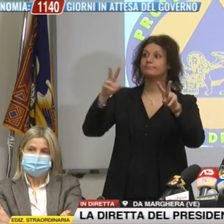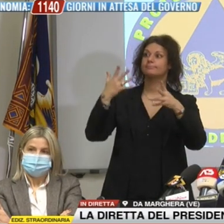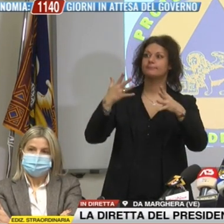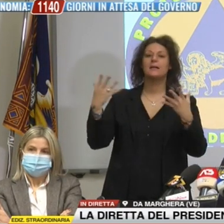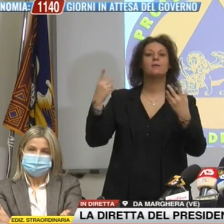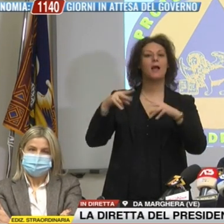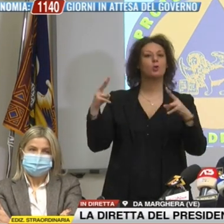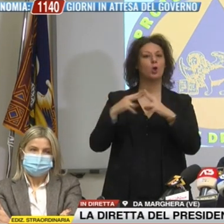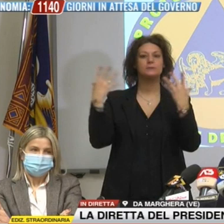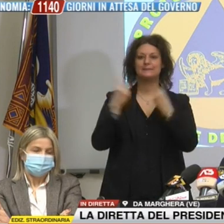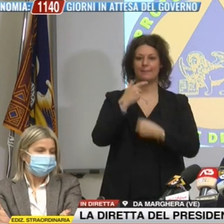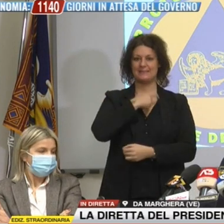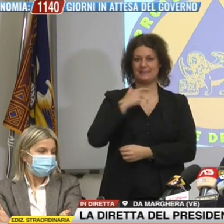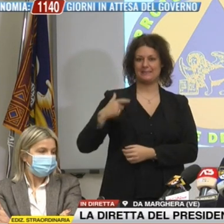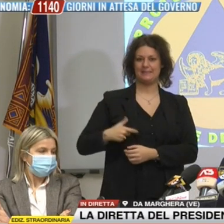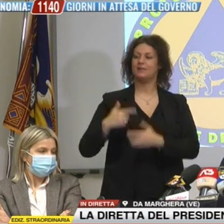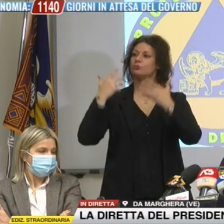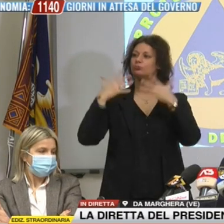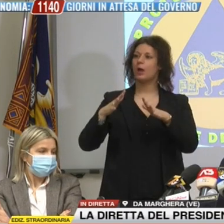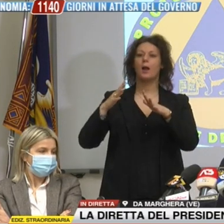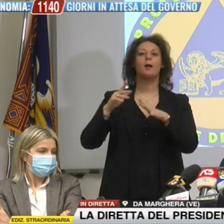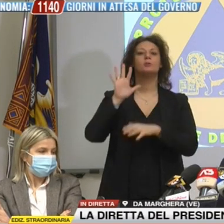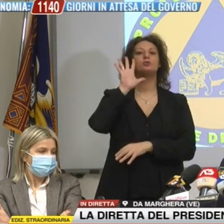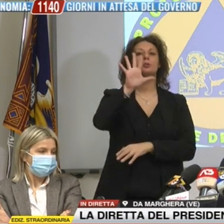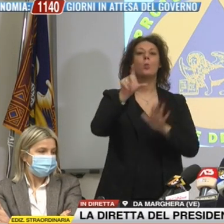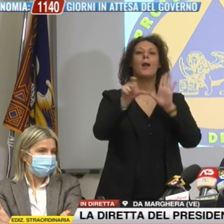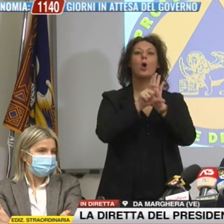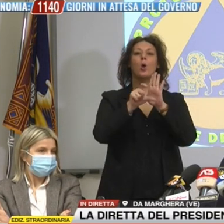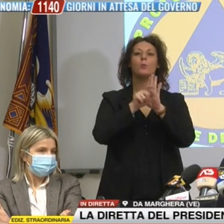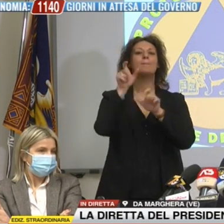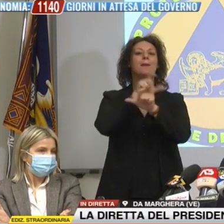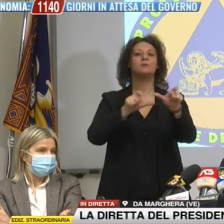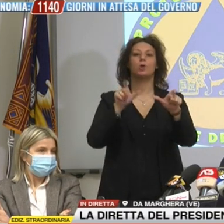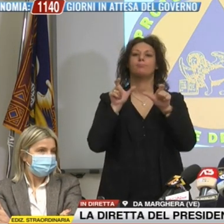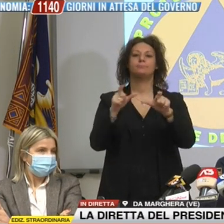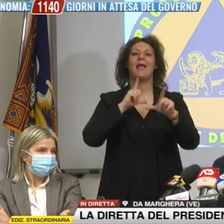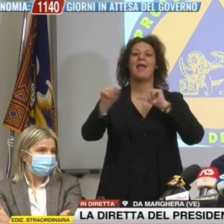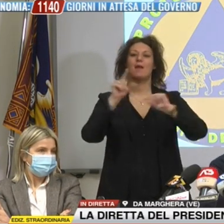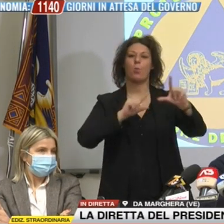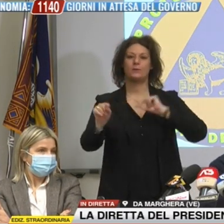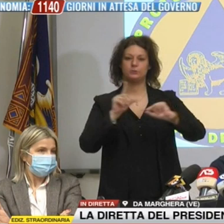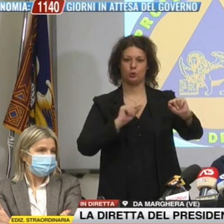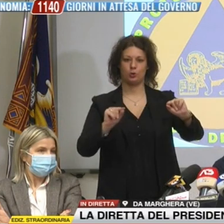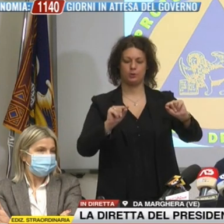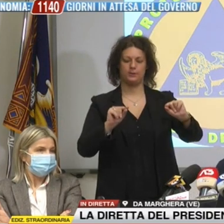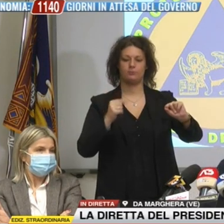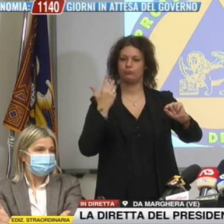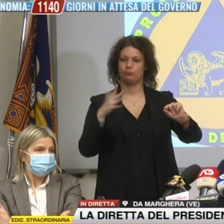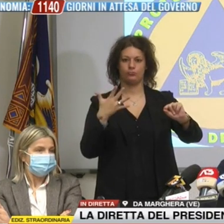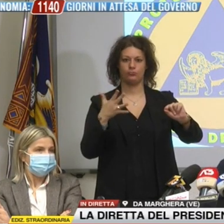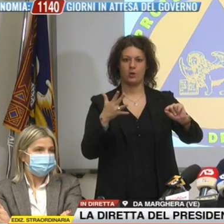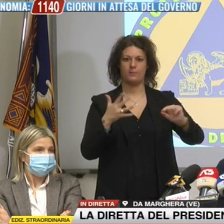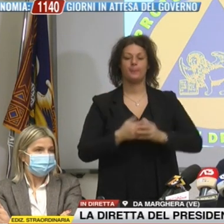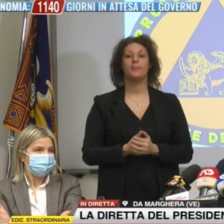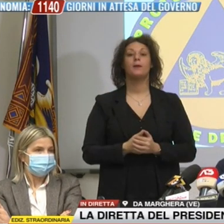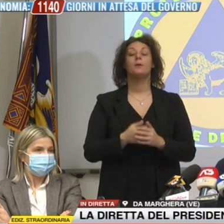sono state evacuate nella giornata di ieri 5 persone in un comune della Gordino, ma abbiamo un monitoraggio soprattutto in